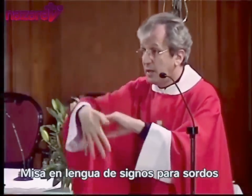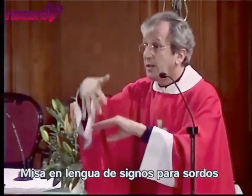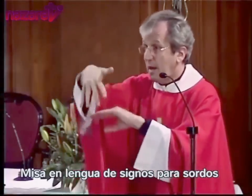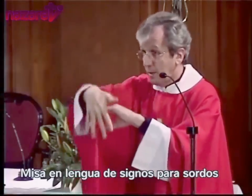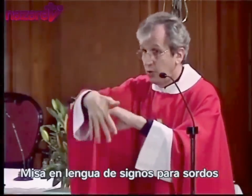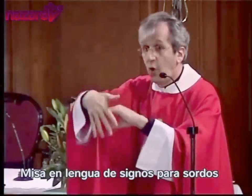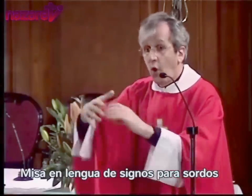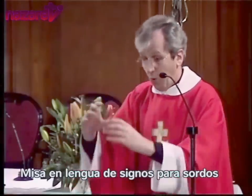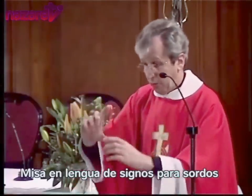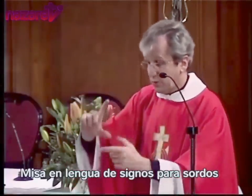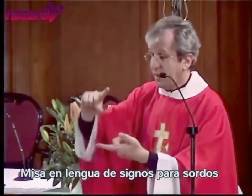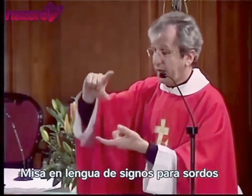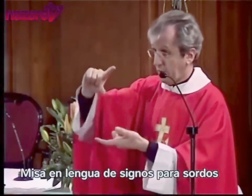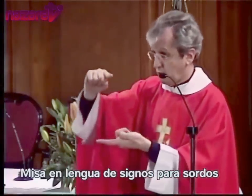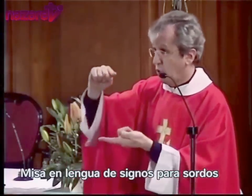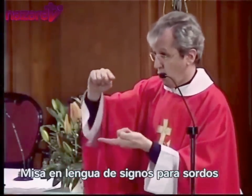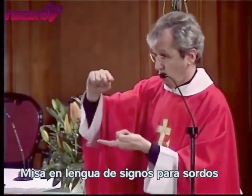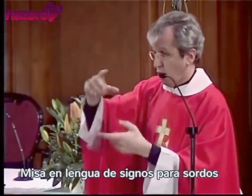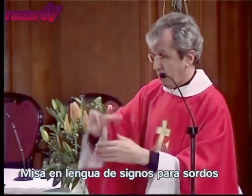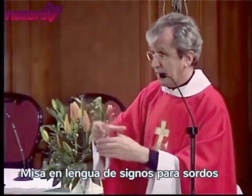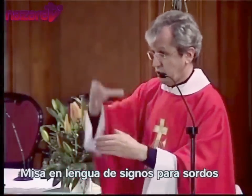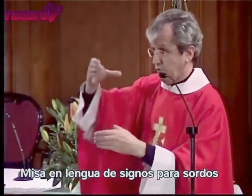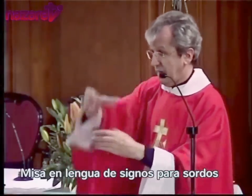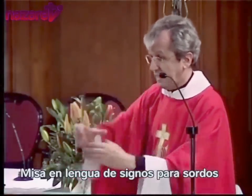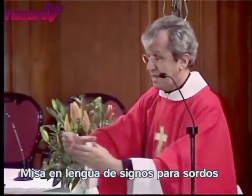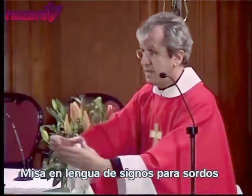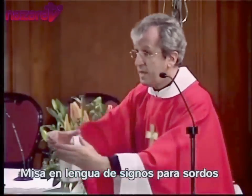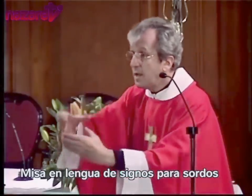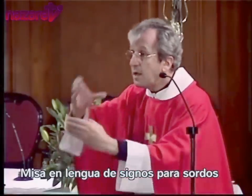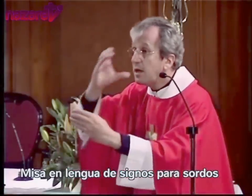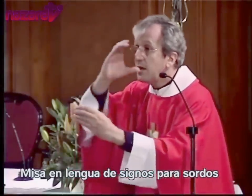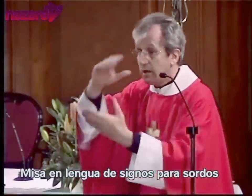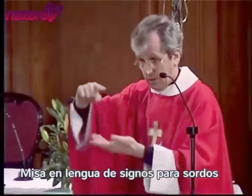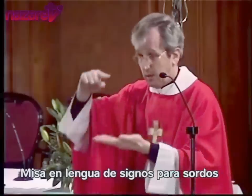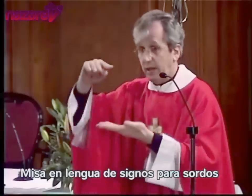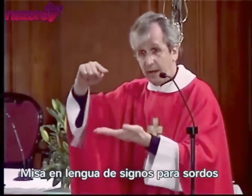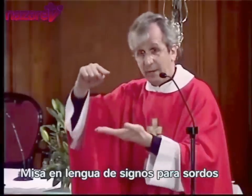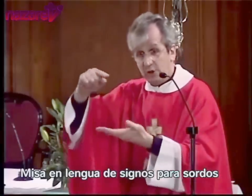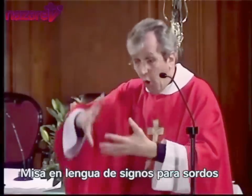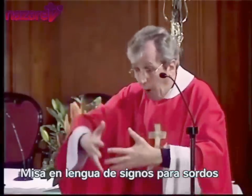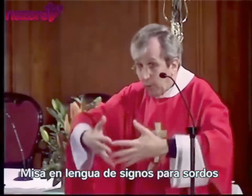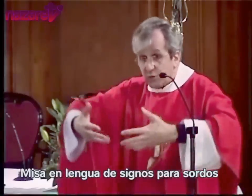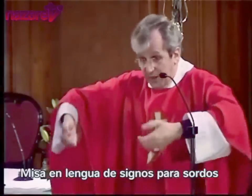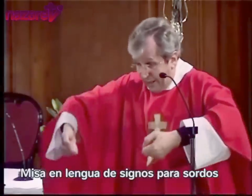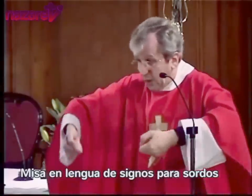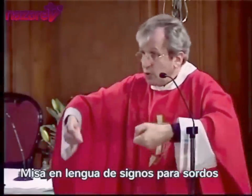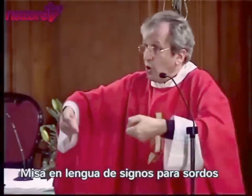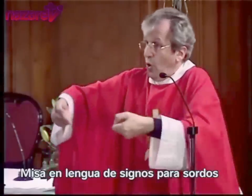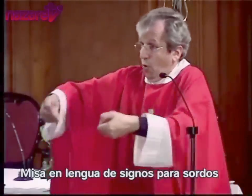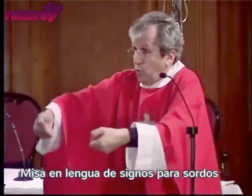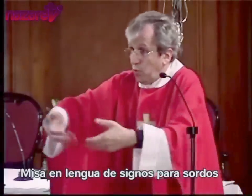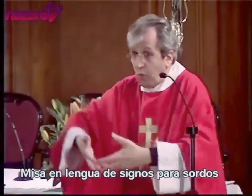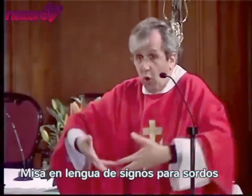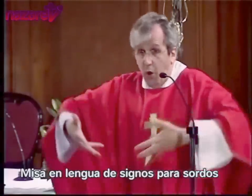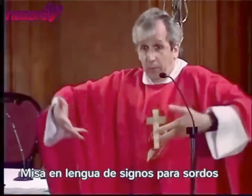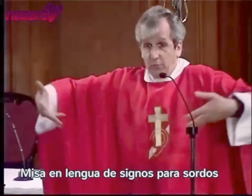sigue derramando. O podemos acercarnos con un vaso más grande y tener más. O podemos acercarnos